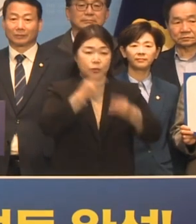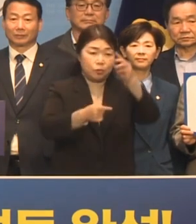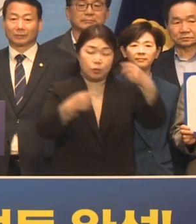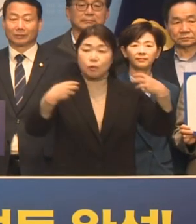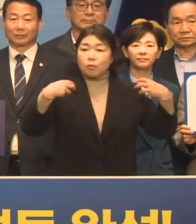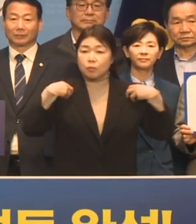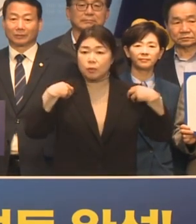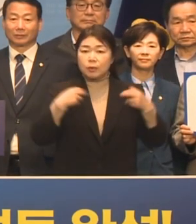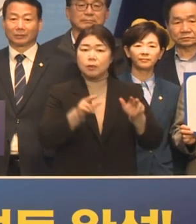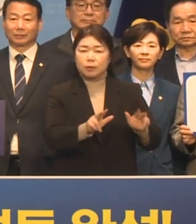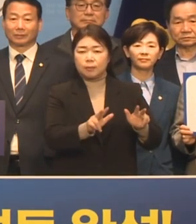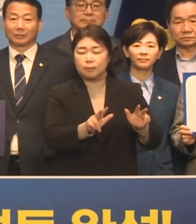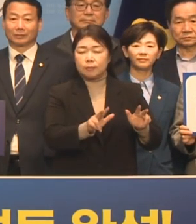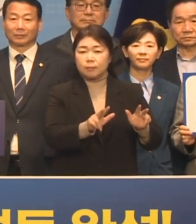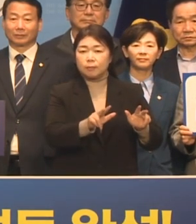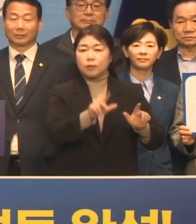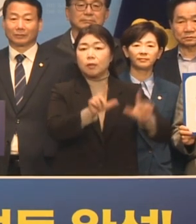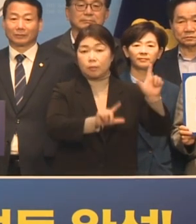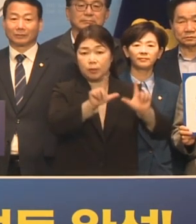정권의 현주소입니다.